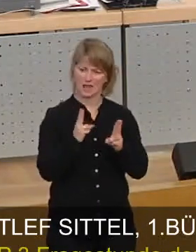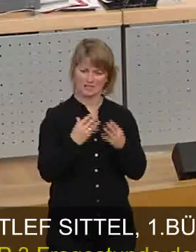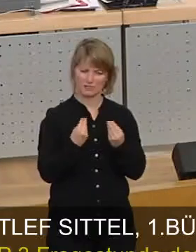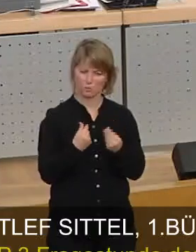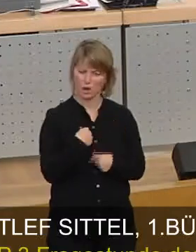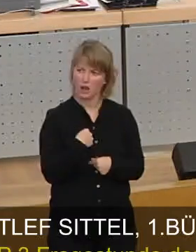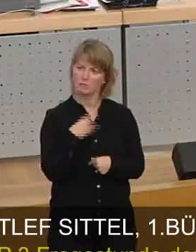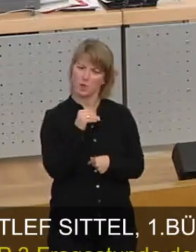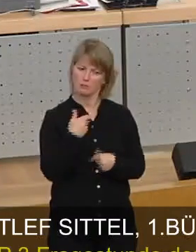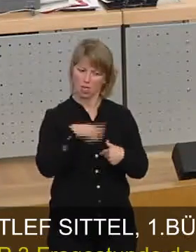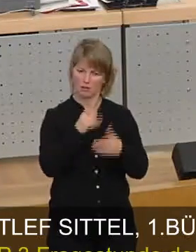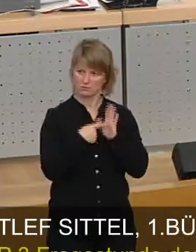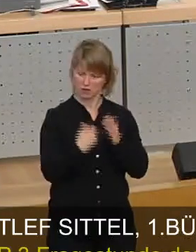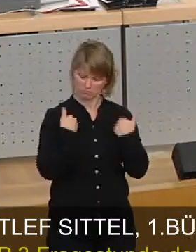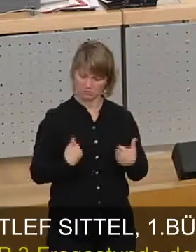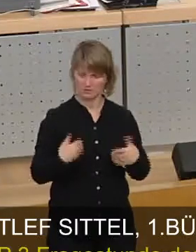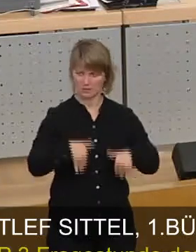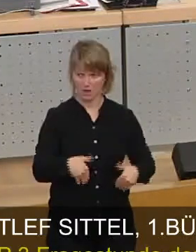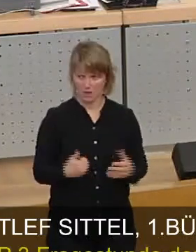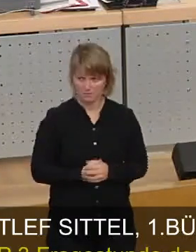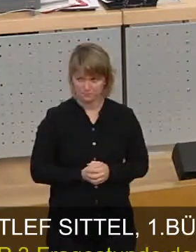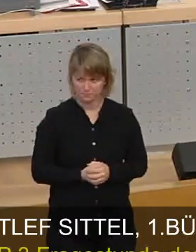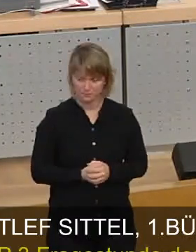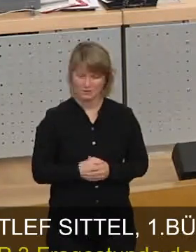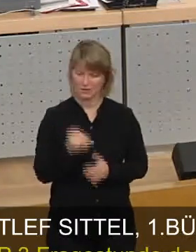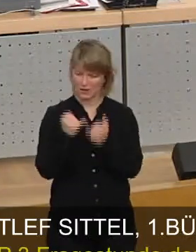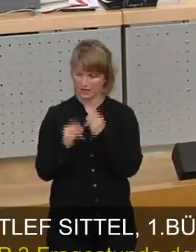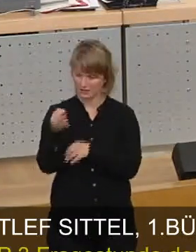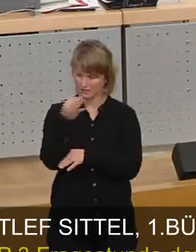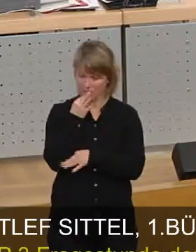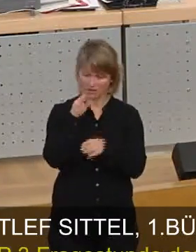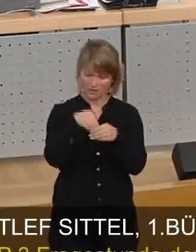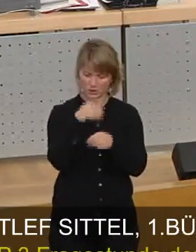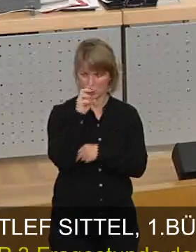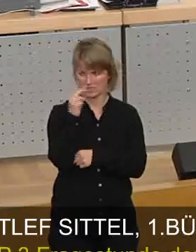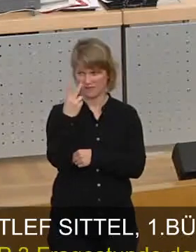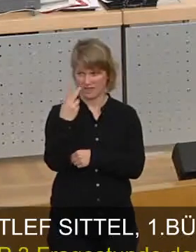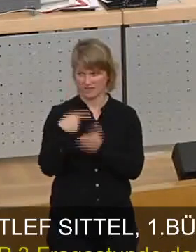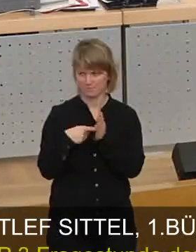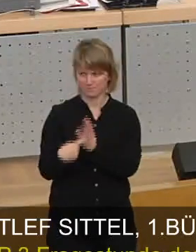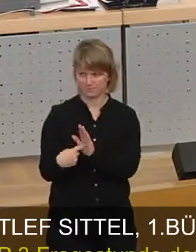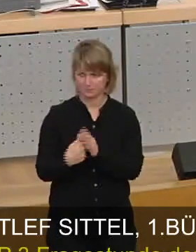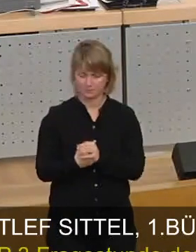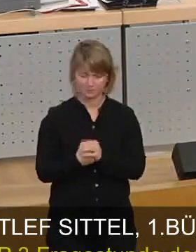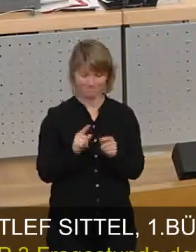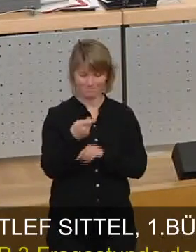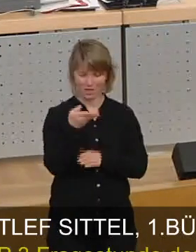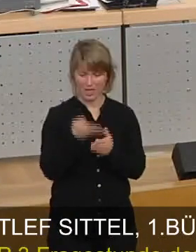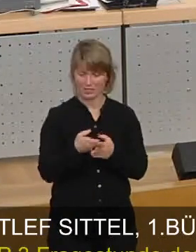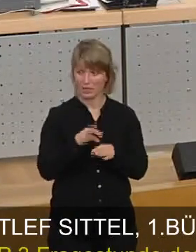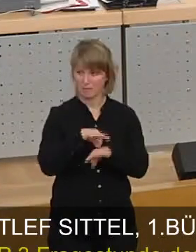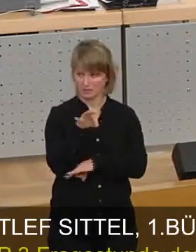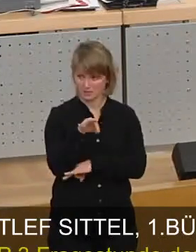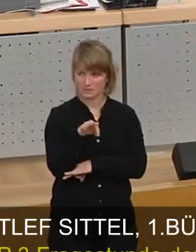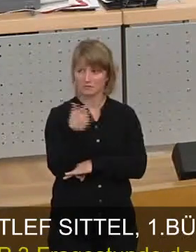etwas zeigen. Zu letzterem Punkt möchte ich auf zwei Dinge hinweisen. Wir werden Ende März die aktuelle